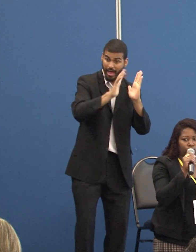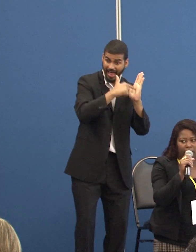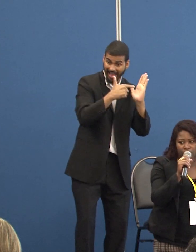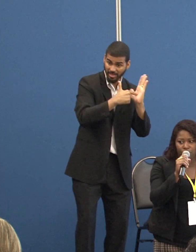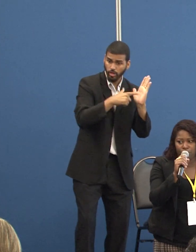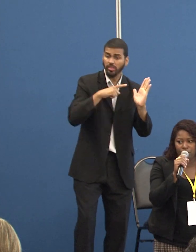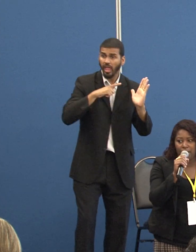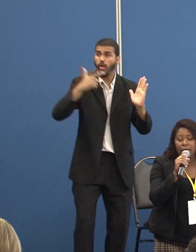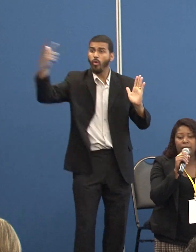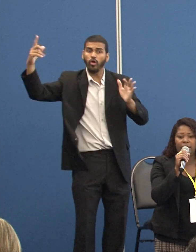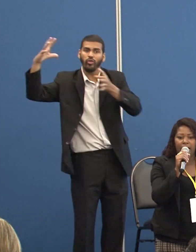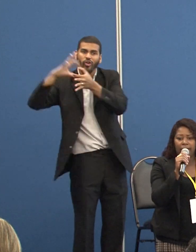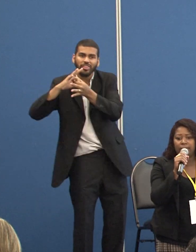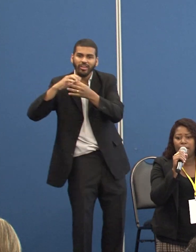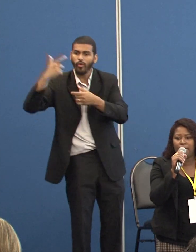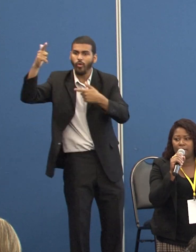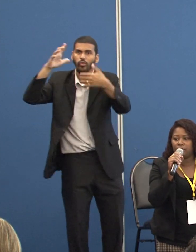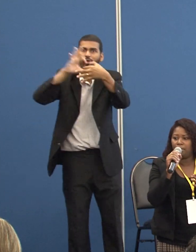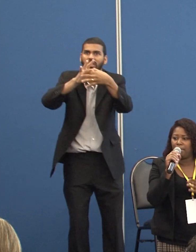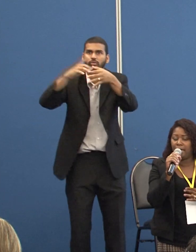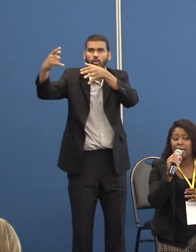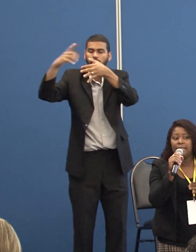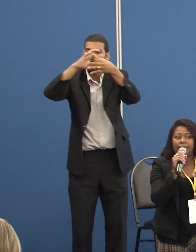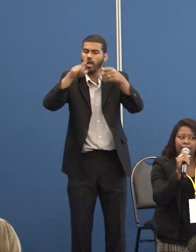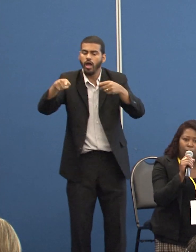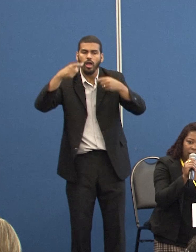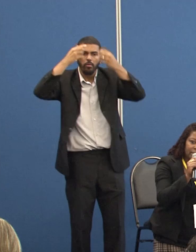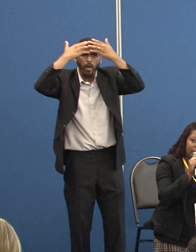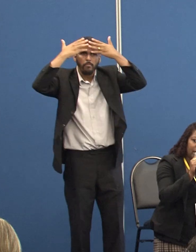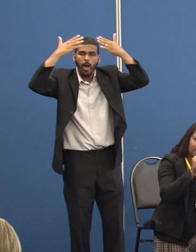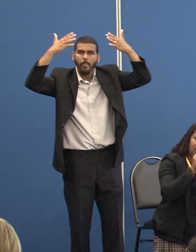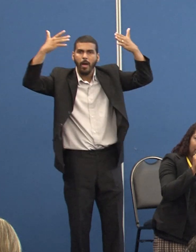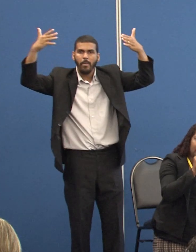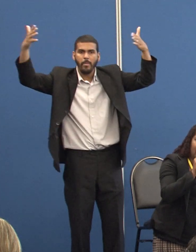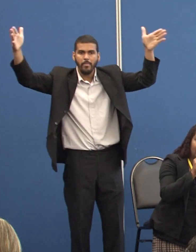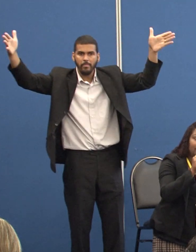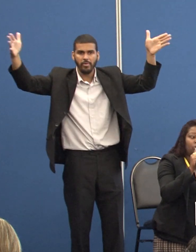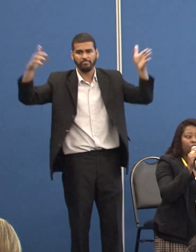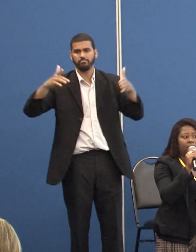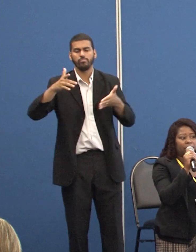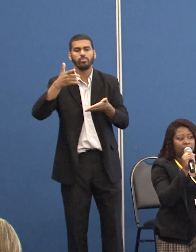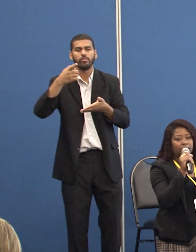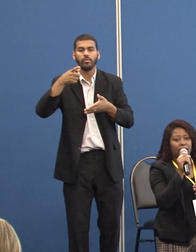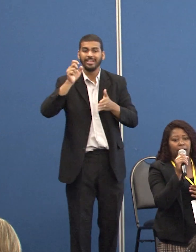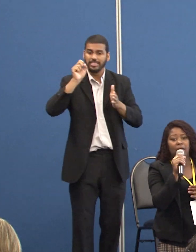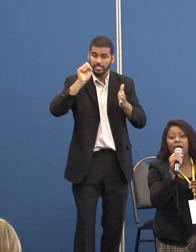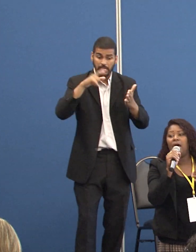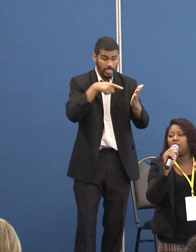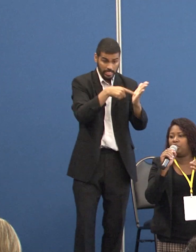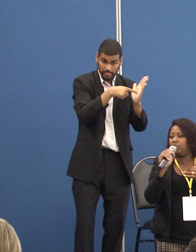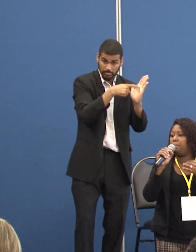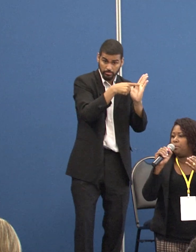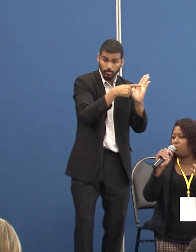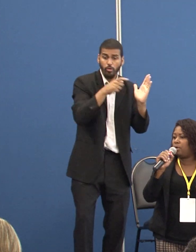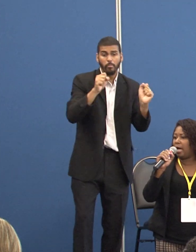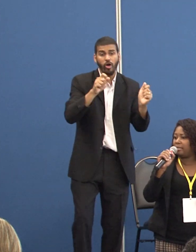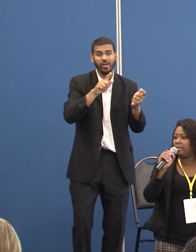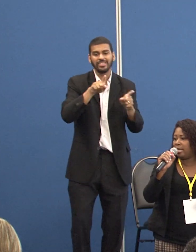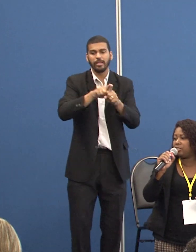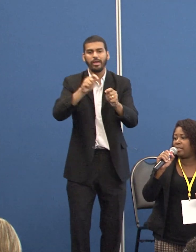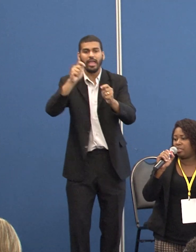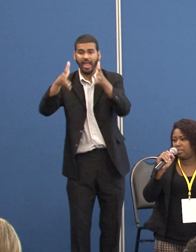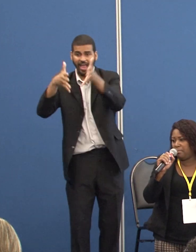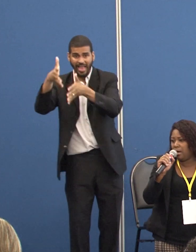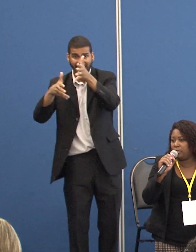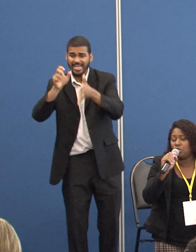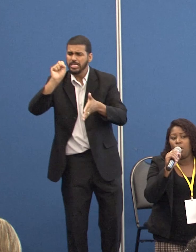outros contextos. E que essa imagem também possa ter sinalizada, e se não tiver sinalizada, a gente procurar